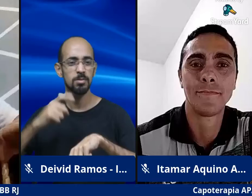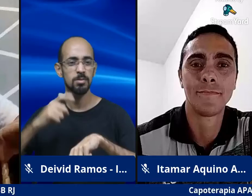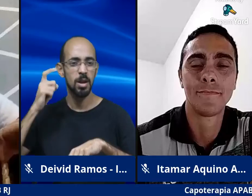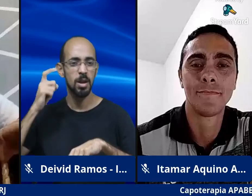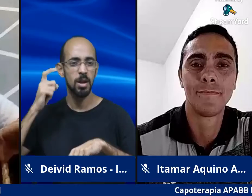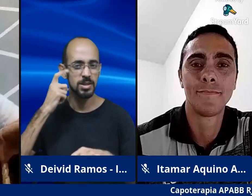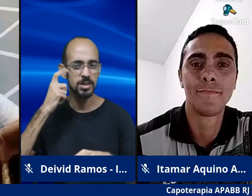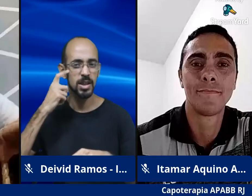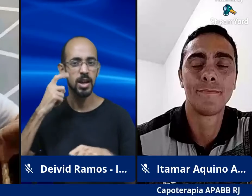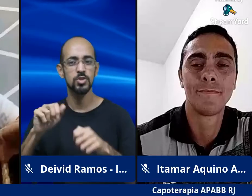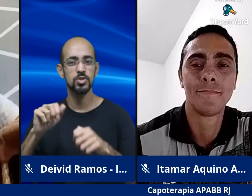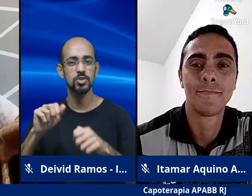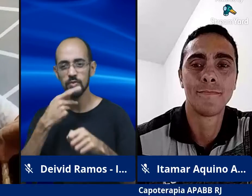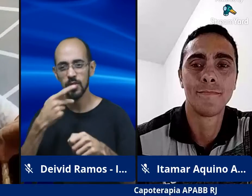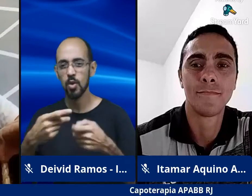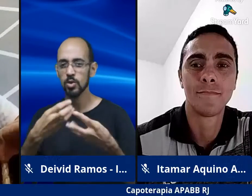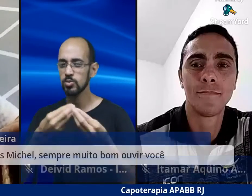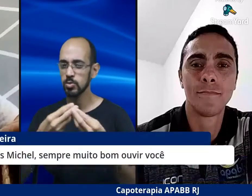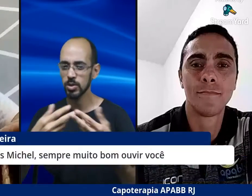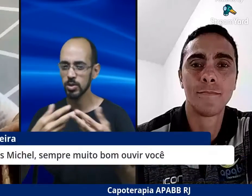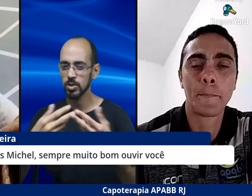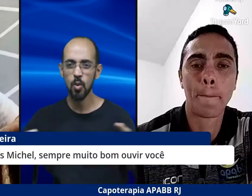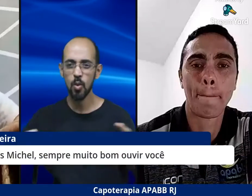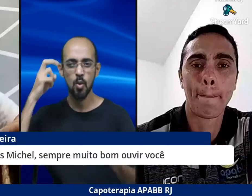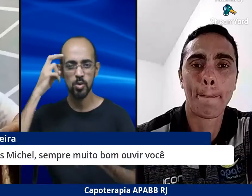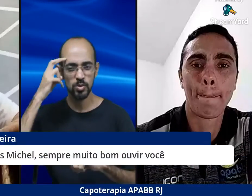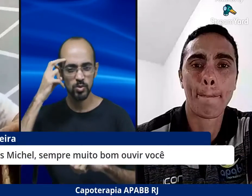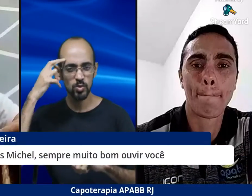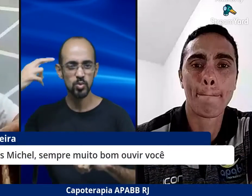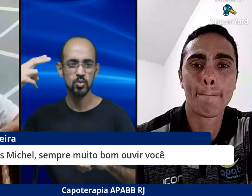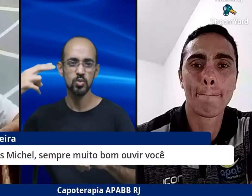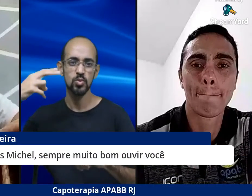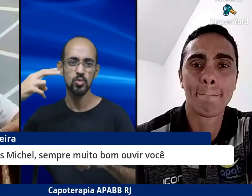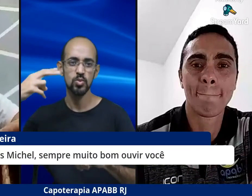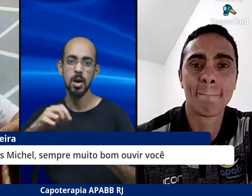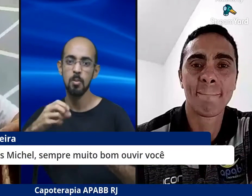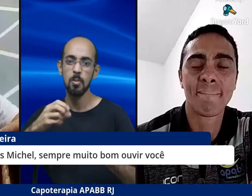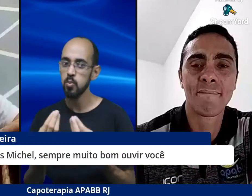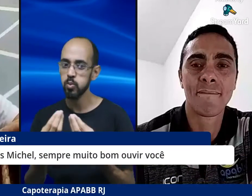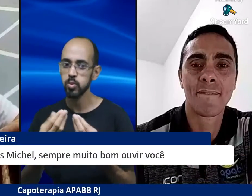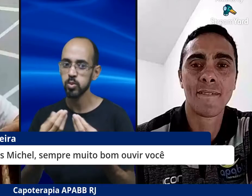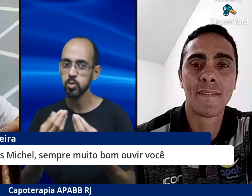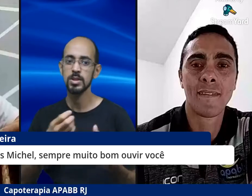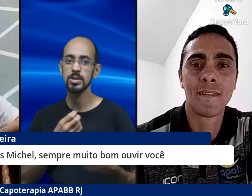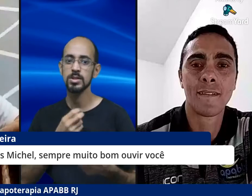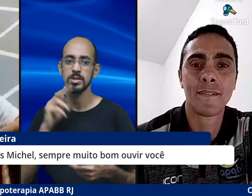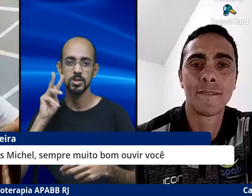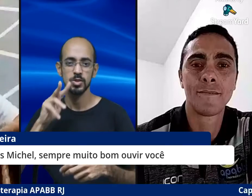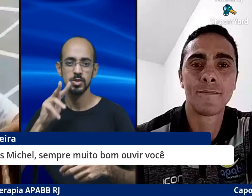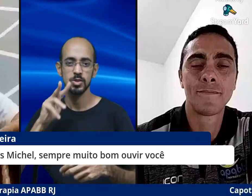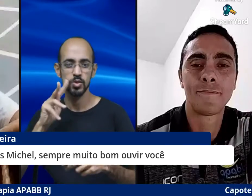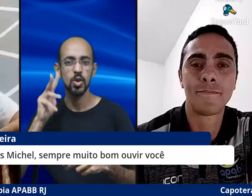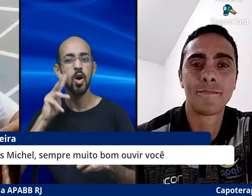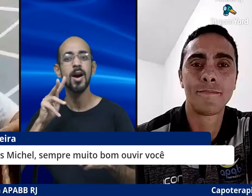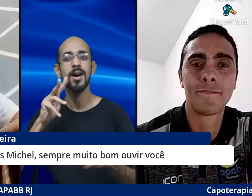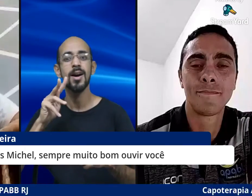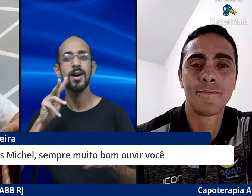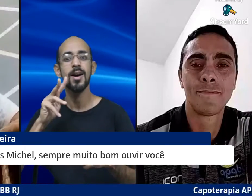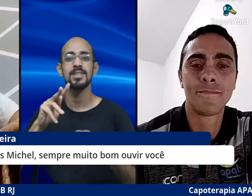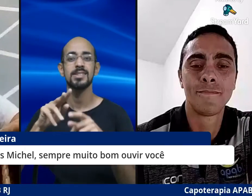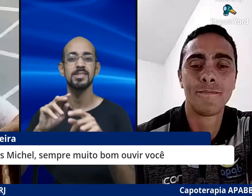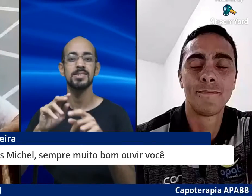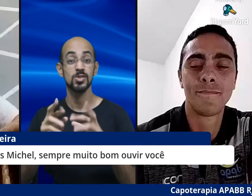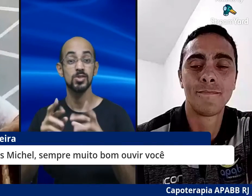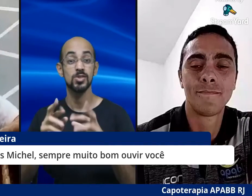maculelê, a gente falou de capoeira, teve muito poema, teve muitas histórias, né? Então, espero que vocês possam estar levando